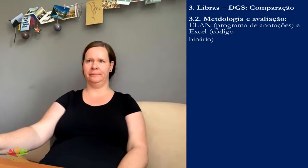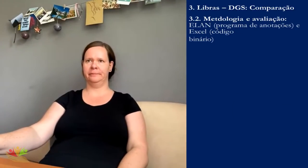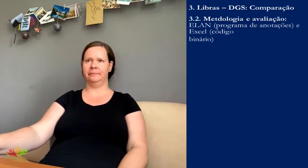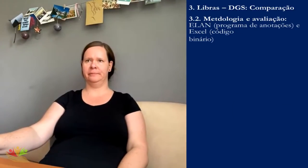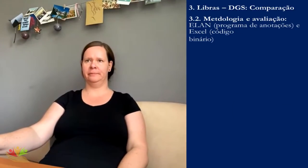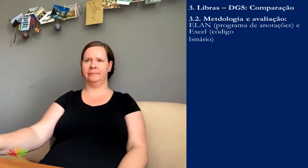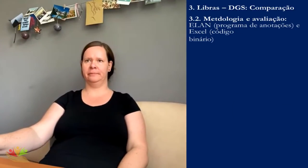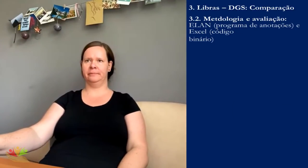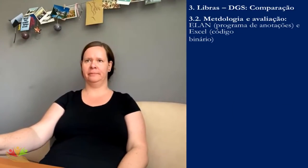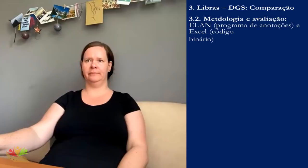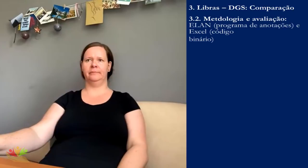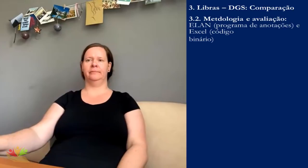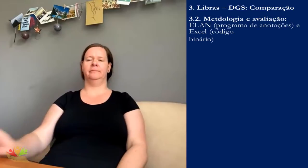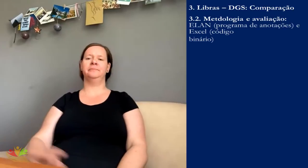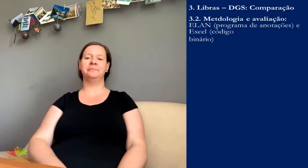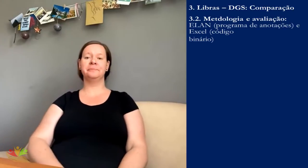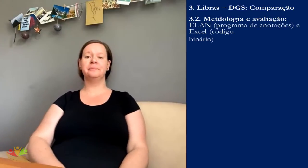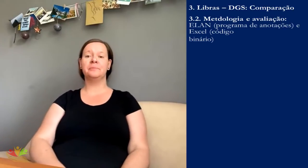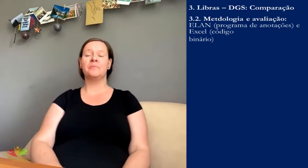condicionais.